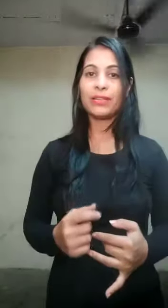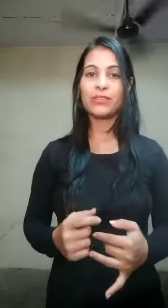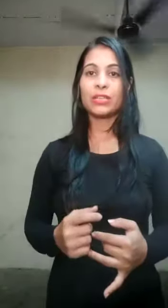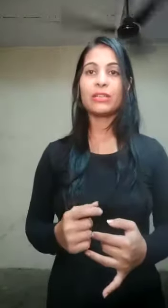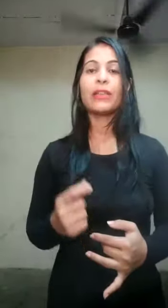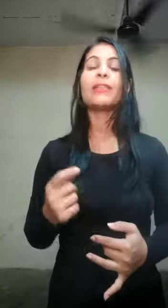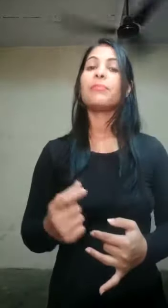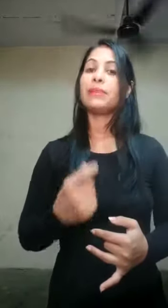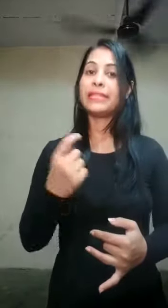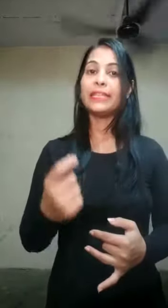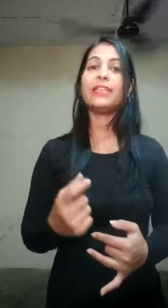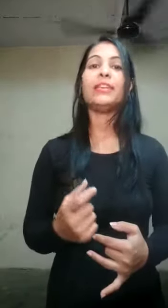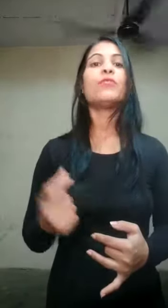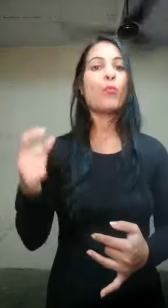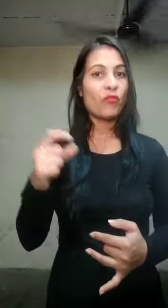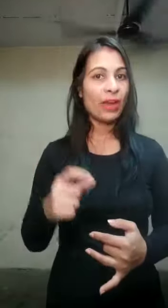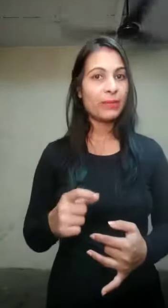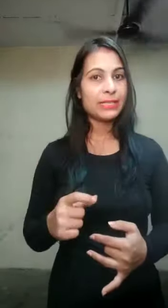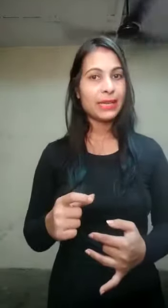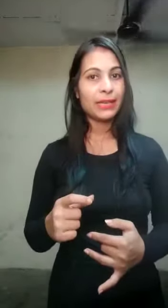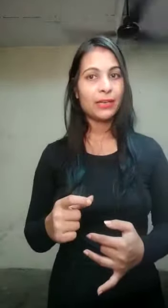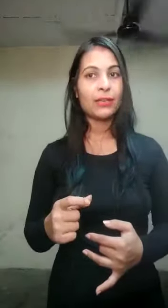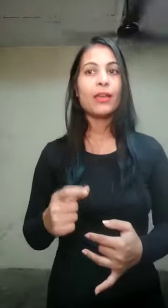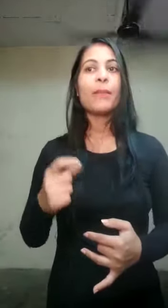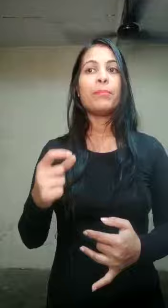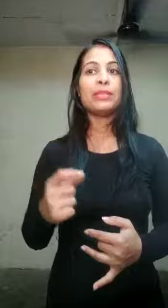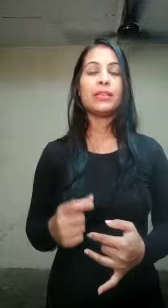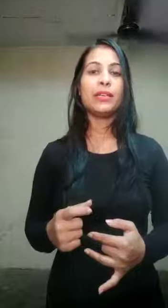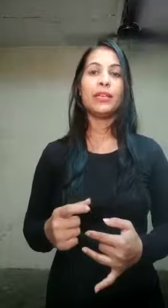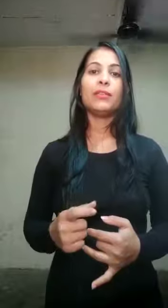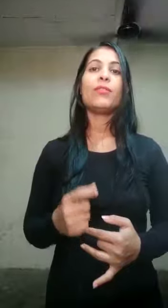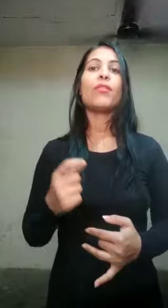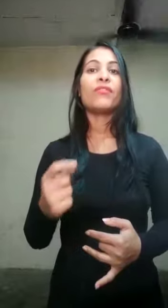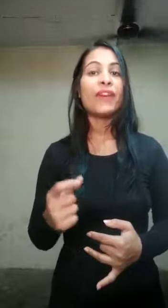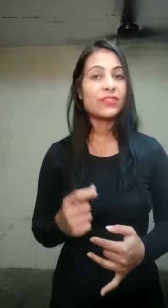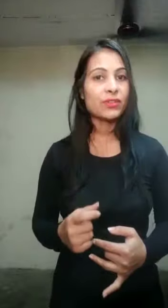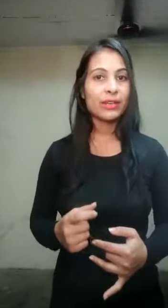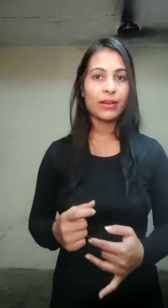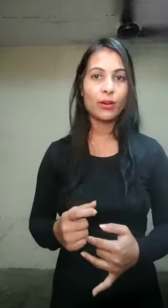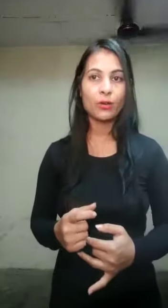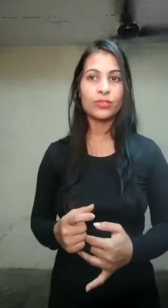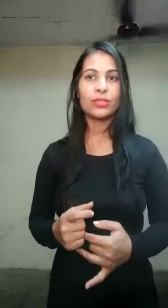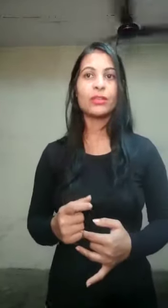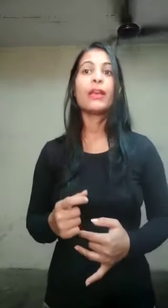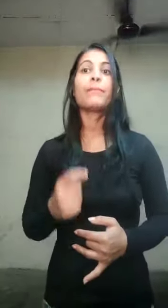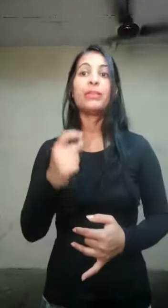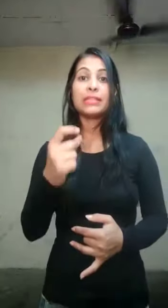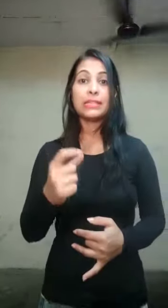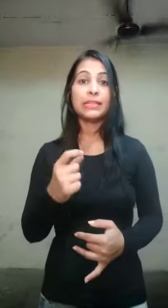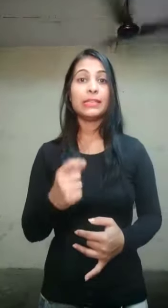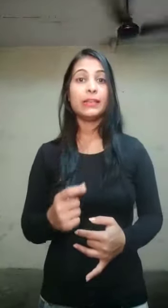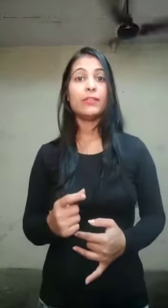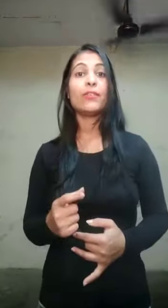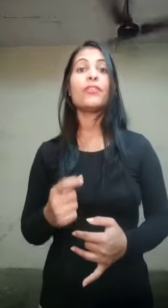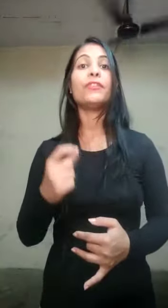एप्लीकेशन, पीजीडी इन वेब डिज़ाइन, पीजीडी इन फैशन टेक्नोलॉजी, पीजीडी इन